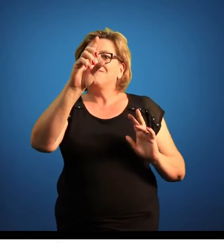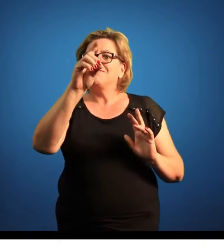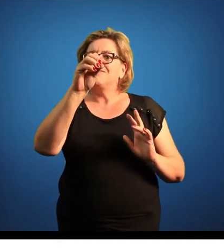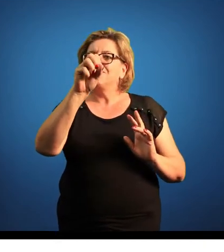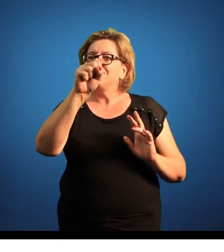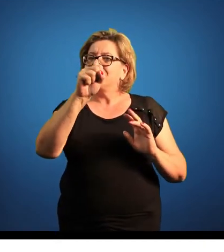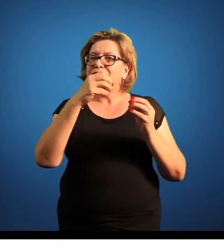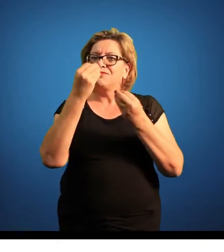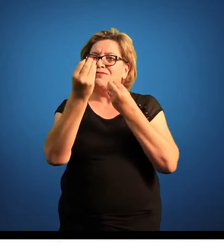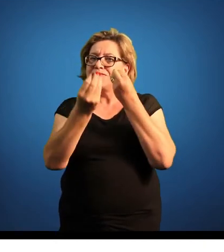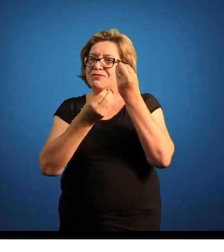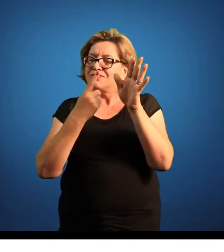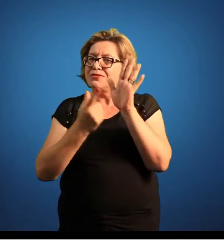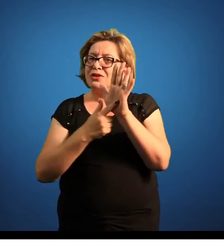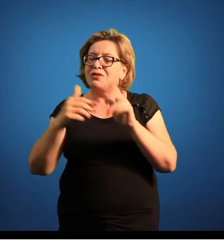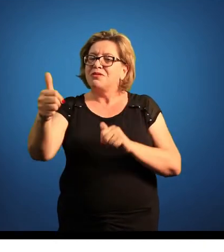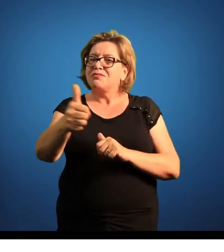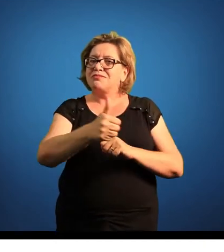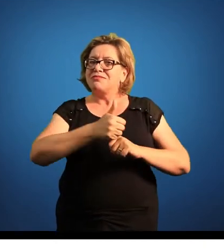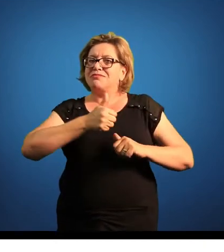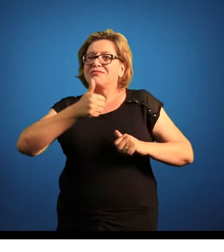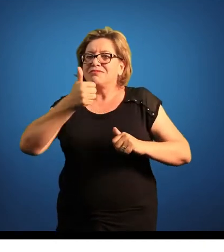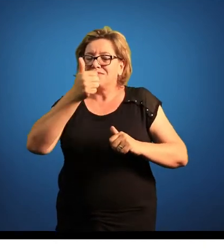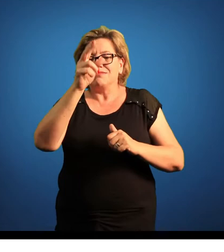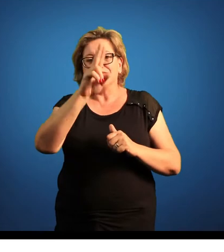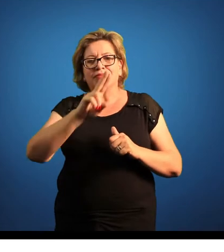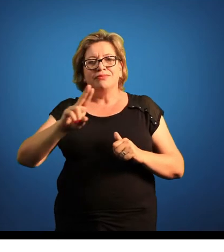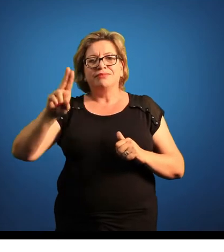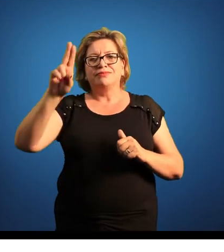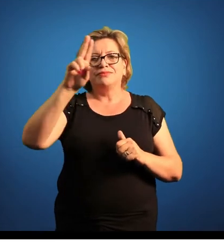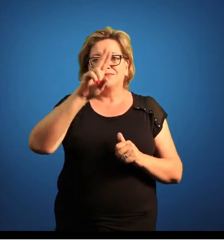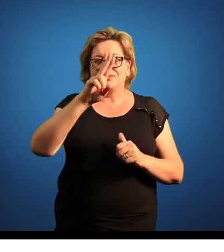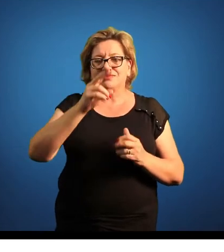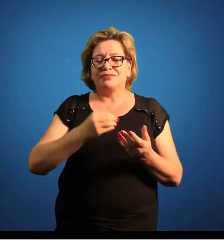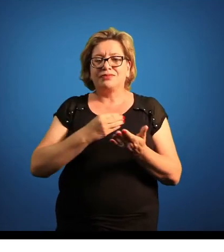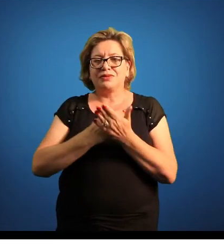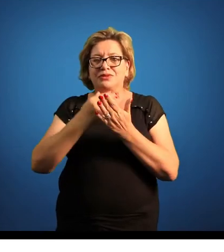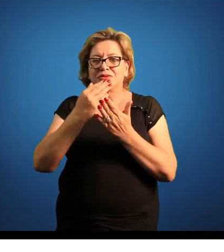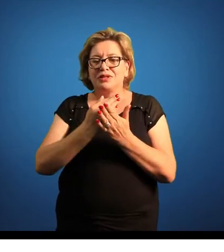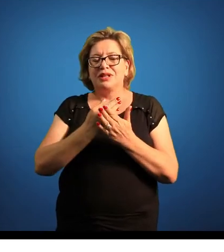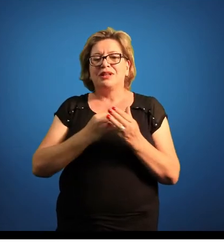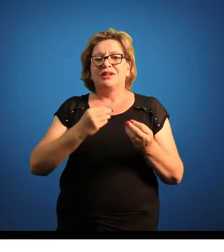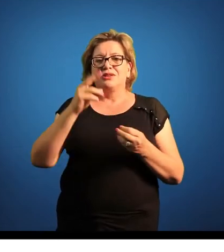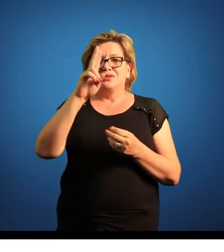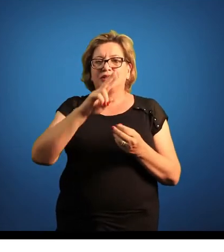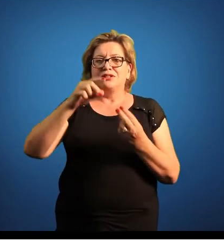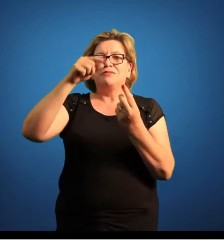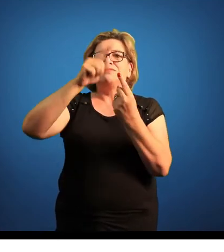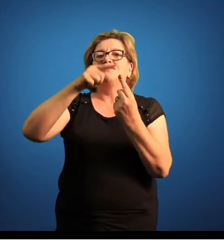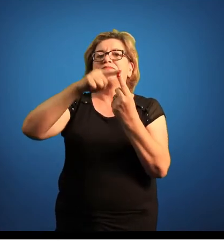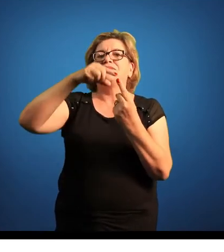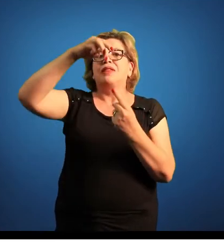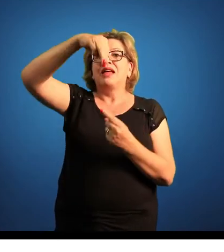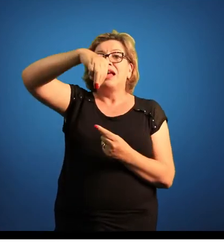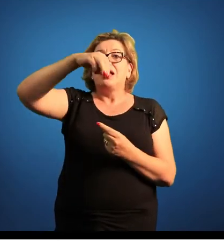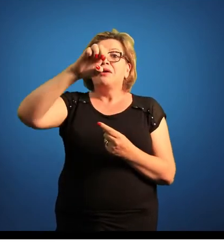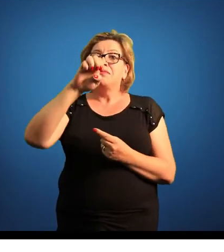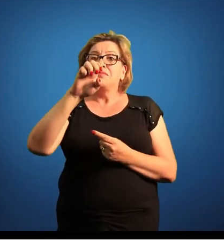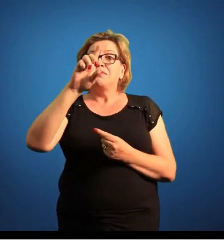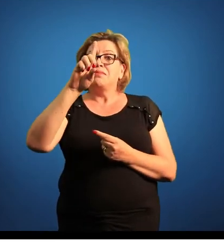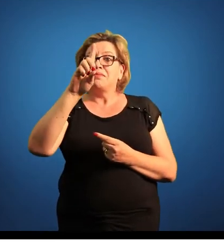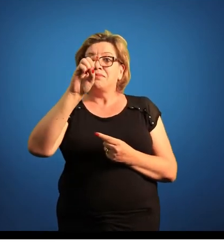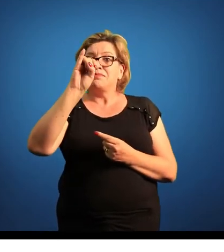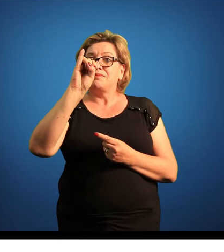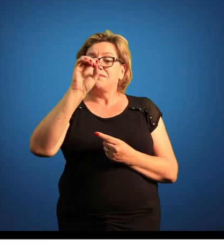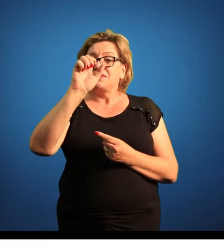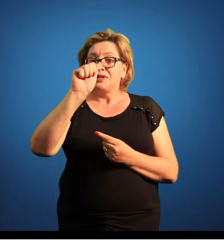que definir qual é a melhor medida a ser utilizada. Então, vamos começar calculando a média. O símbolo que a